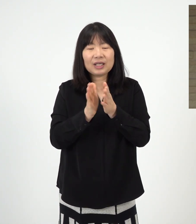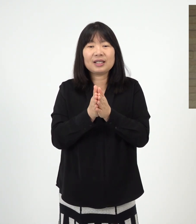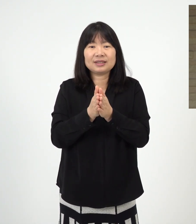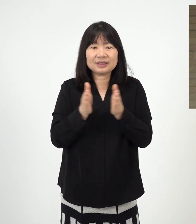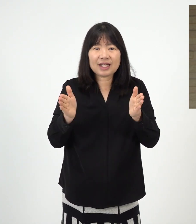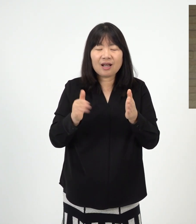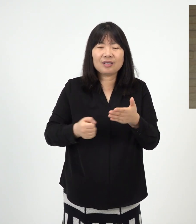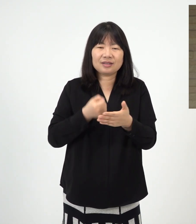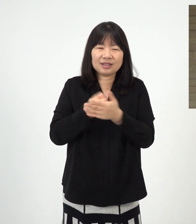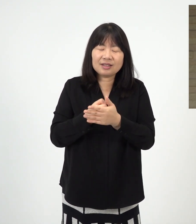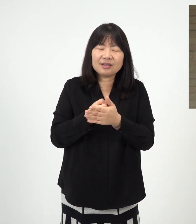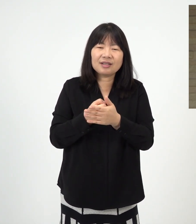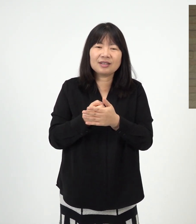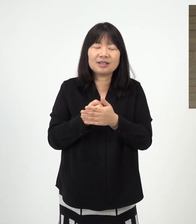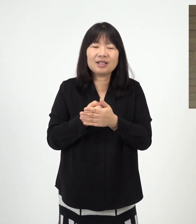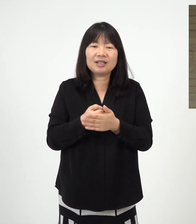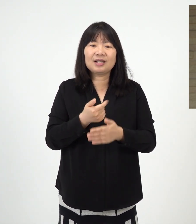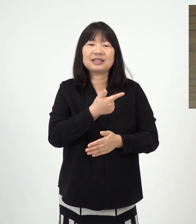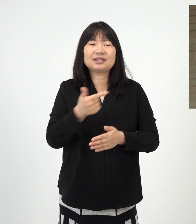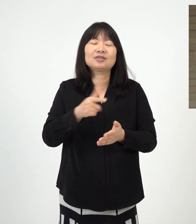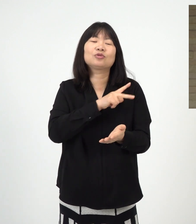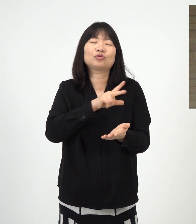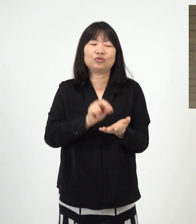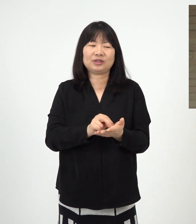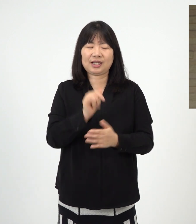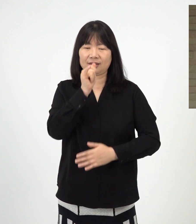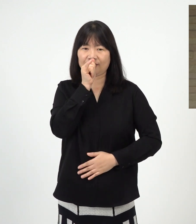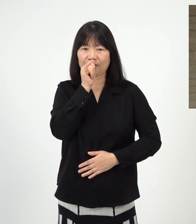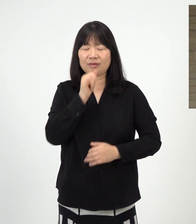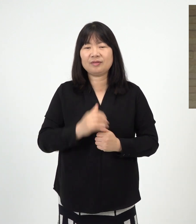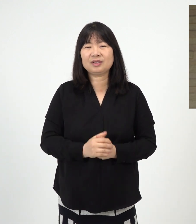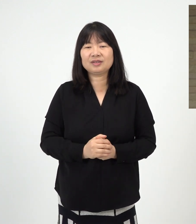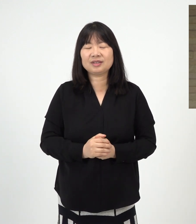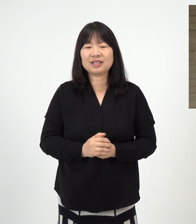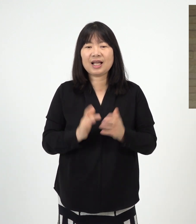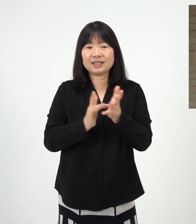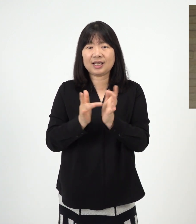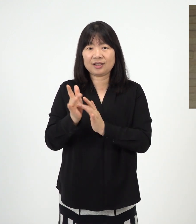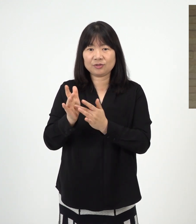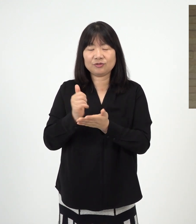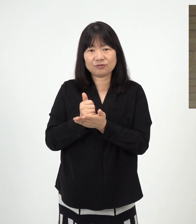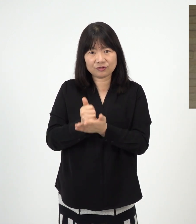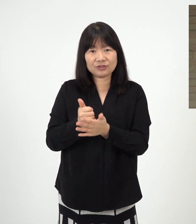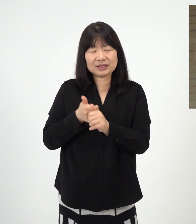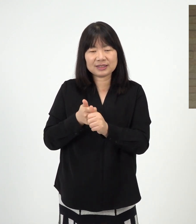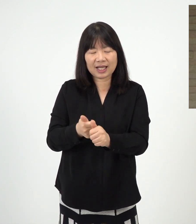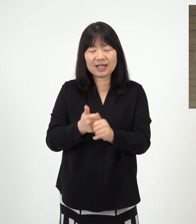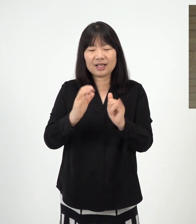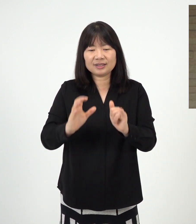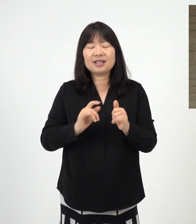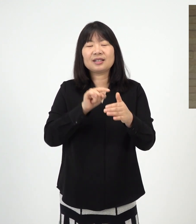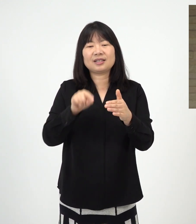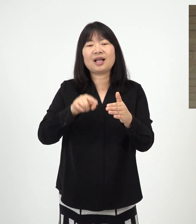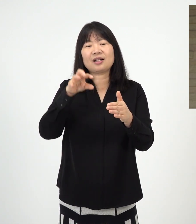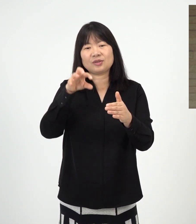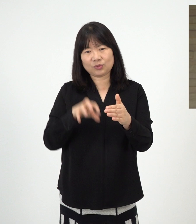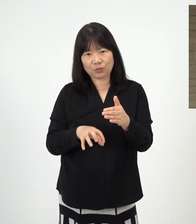우리가 정해졌던 큰 대주제가 있어요. 뭐죠? 예수를 따라 세상 속으로.